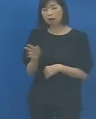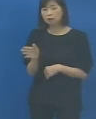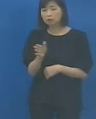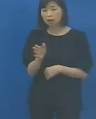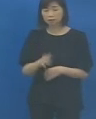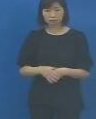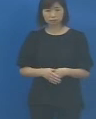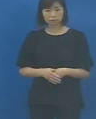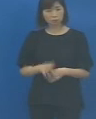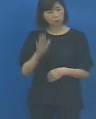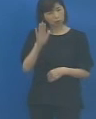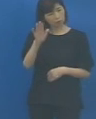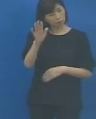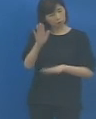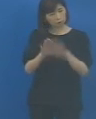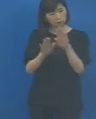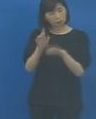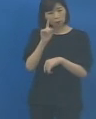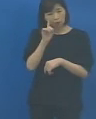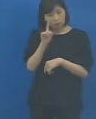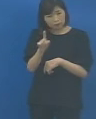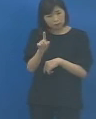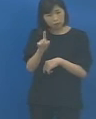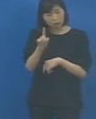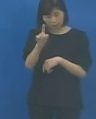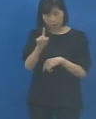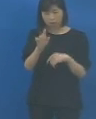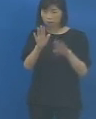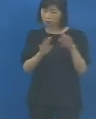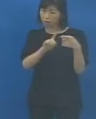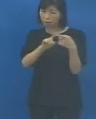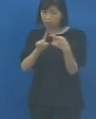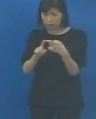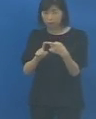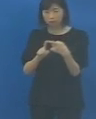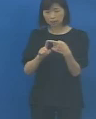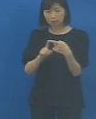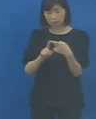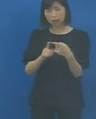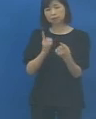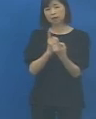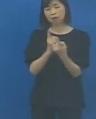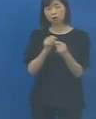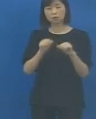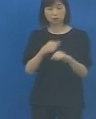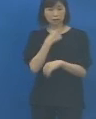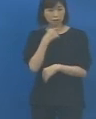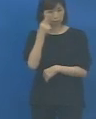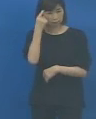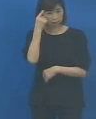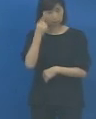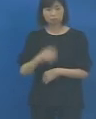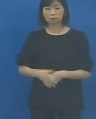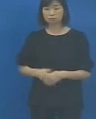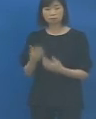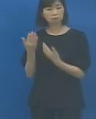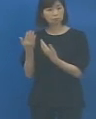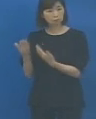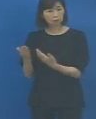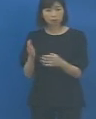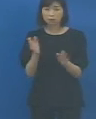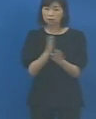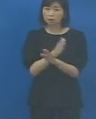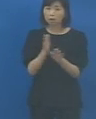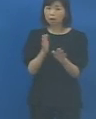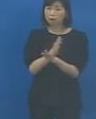て、柔軟に機動的に対応してまいりたいと思います。 しばらく様子を見ないといけないということは、もう3